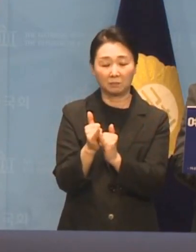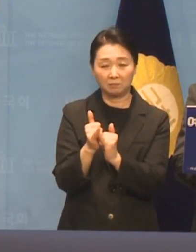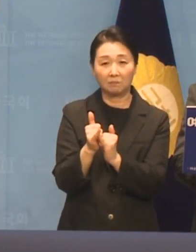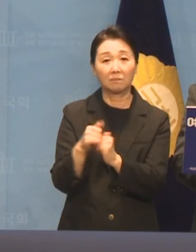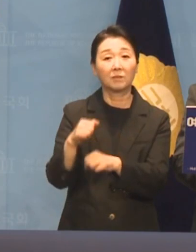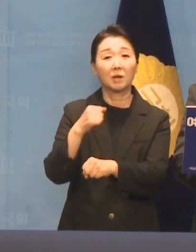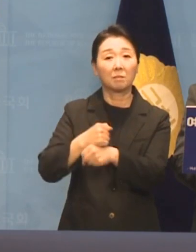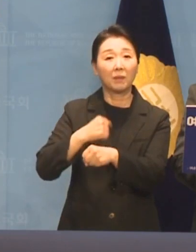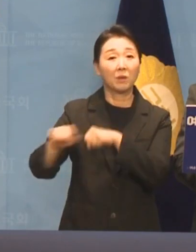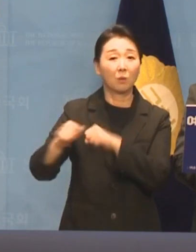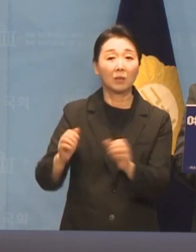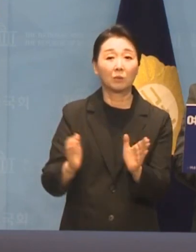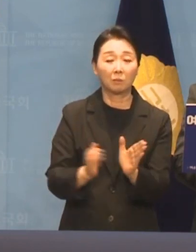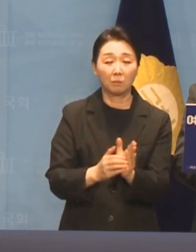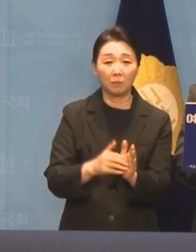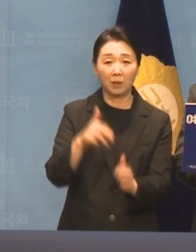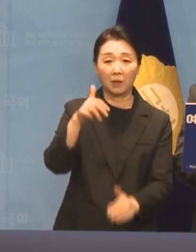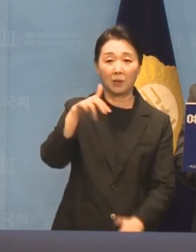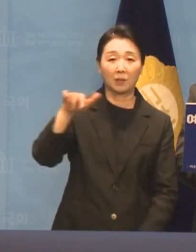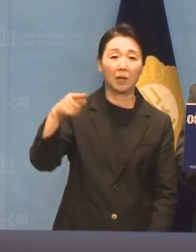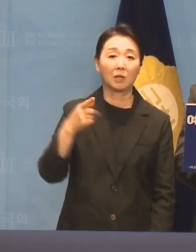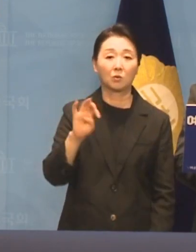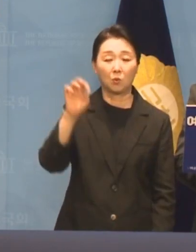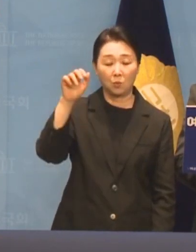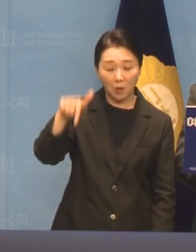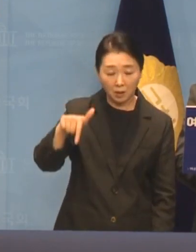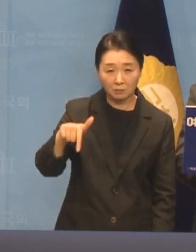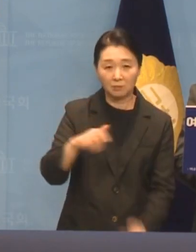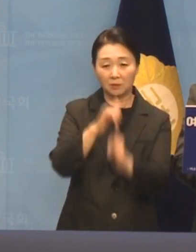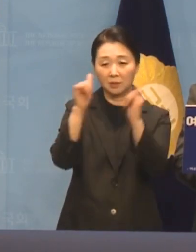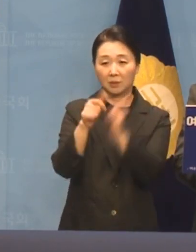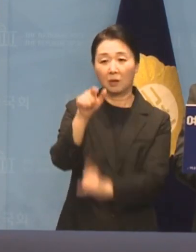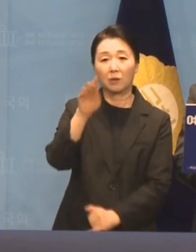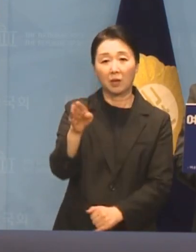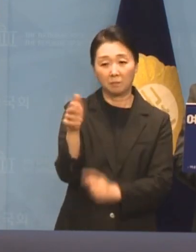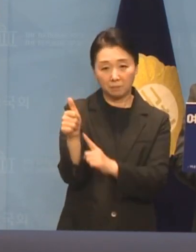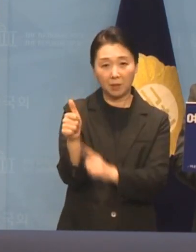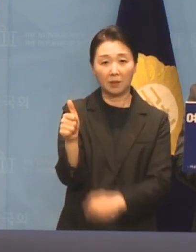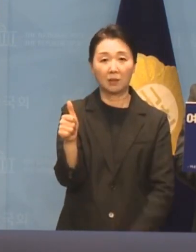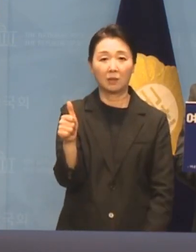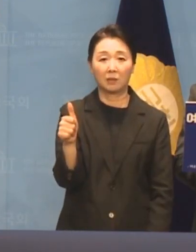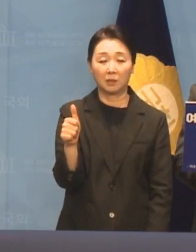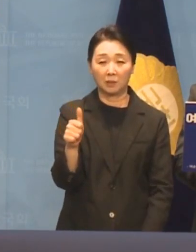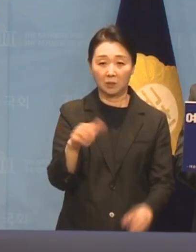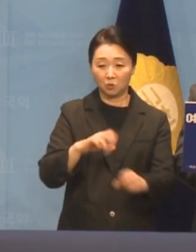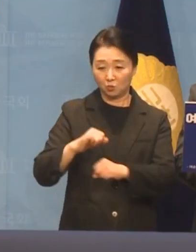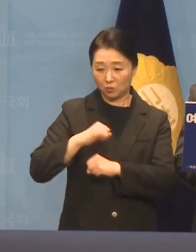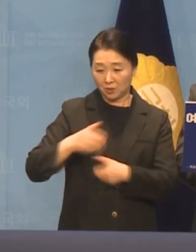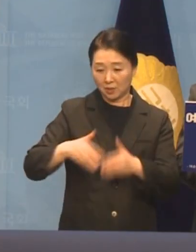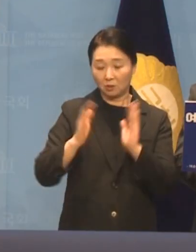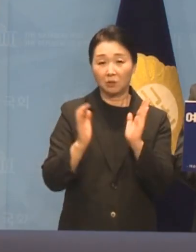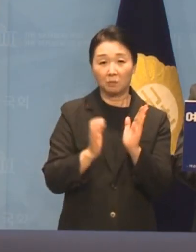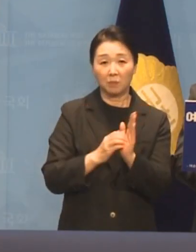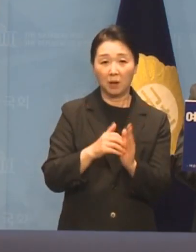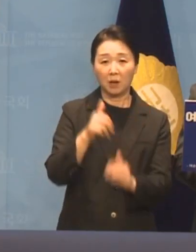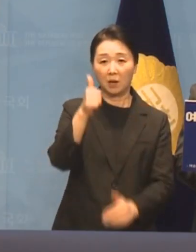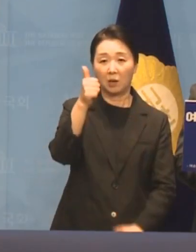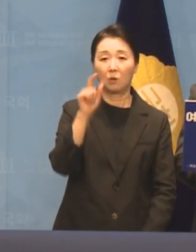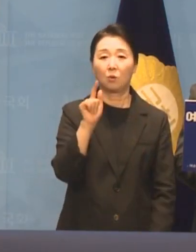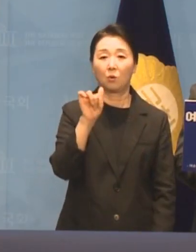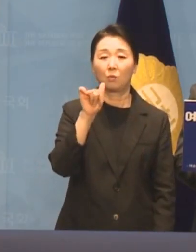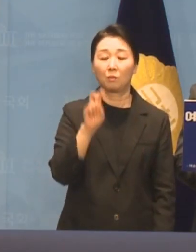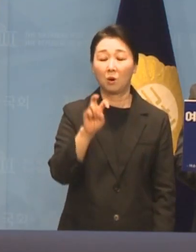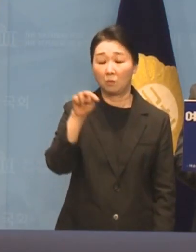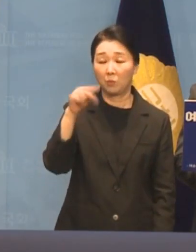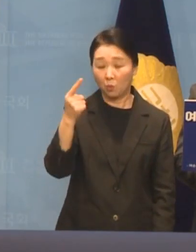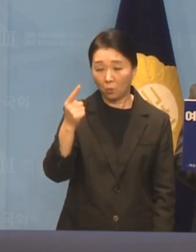나종남 육군사관학교 사회과학처장은 육사에 설치된 홍범도